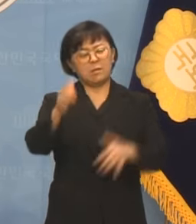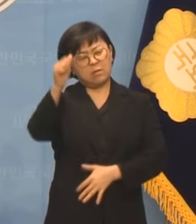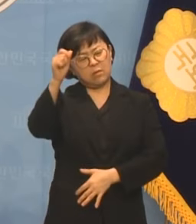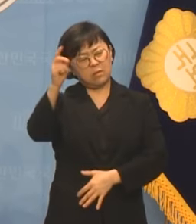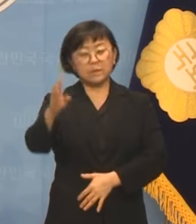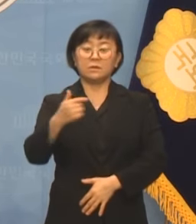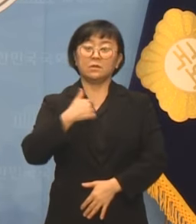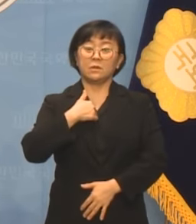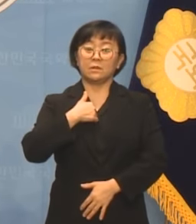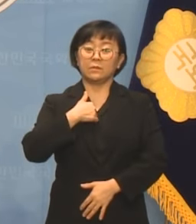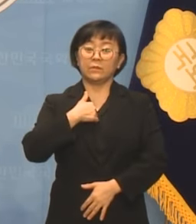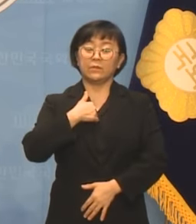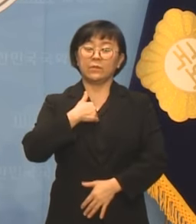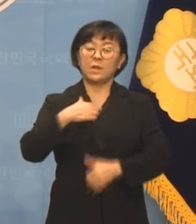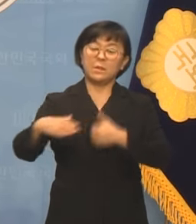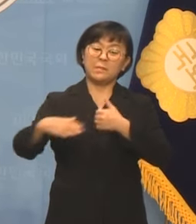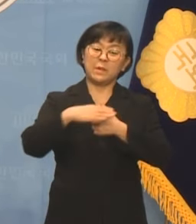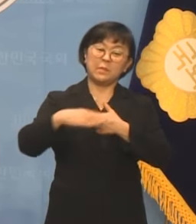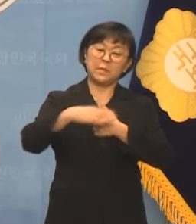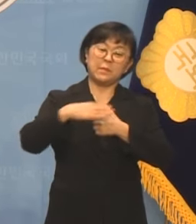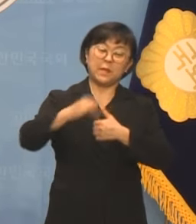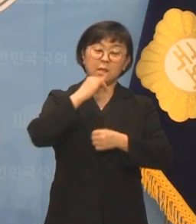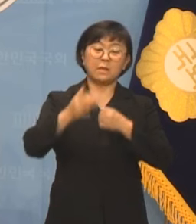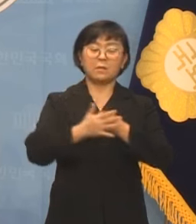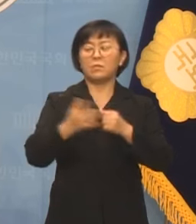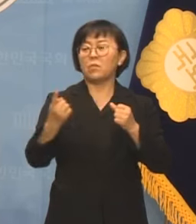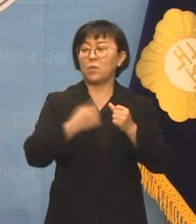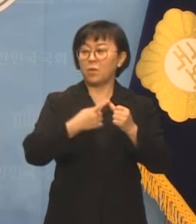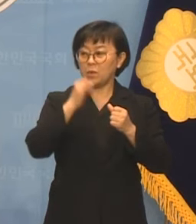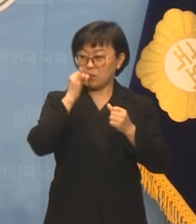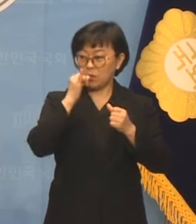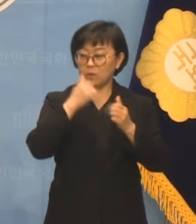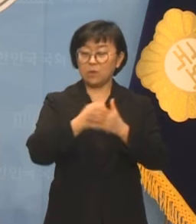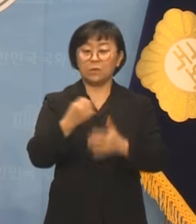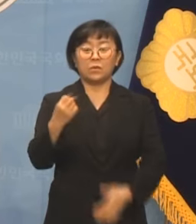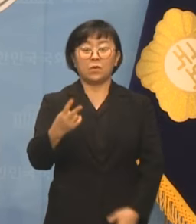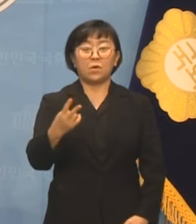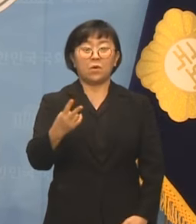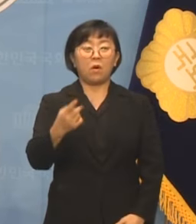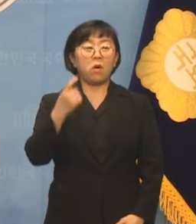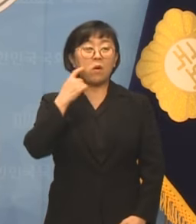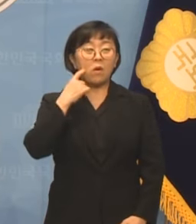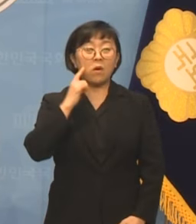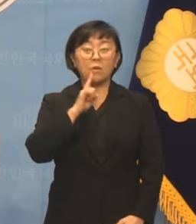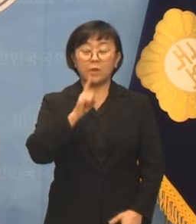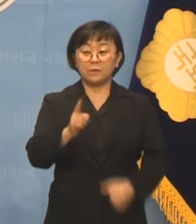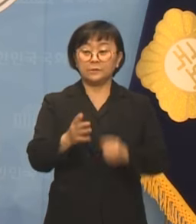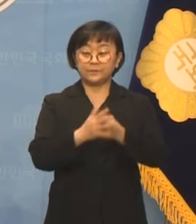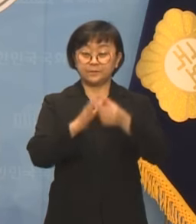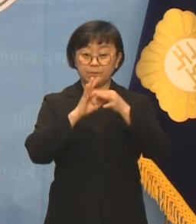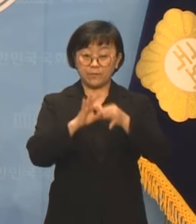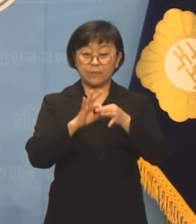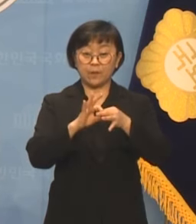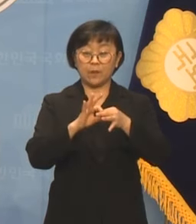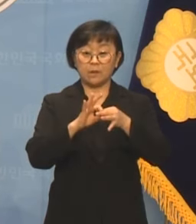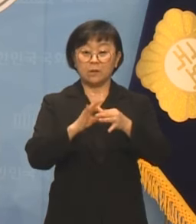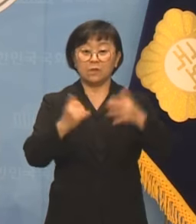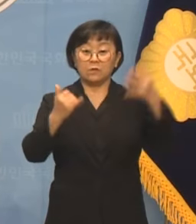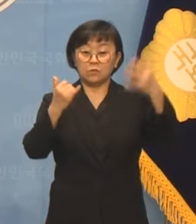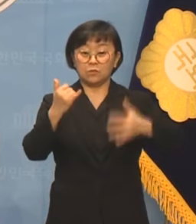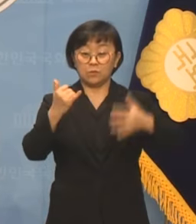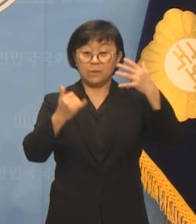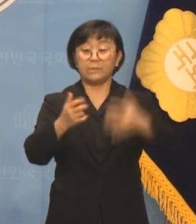걸쳐서 저에게 해코지를 하고 모욕적인 언사를 하고 그리고 허위사실 등에 관한